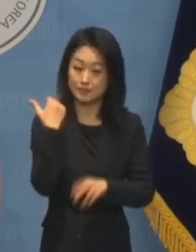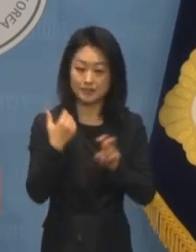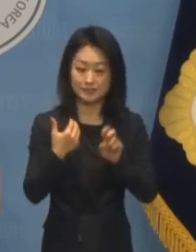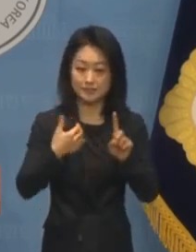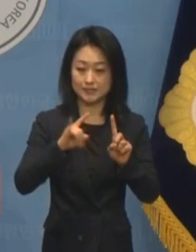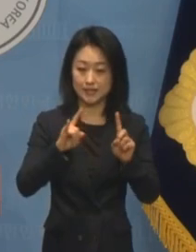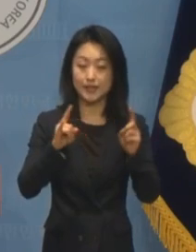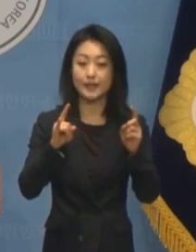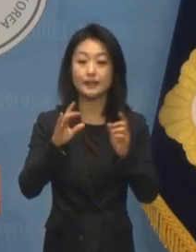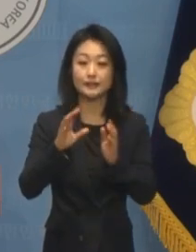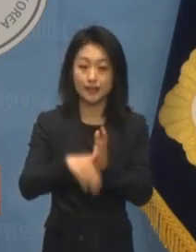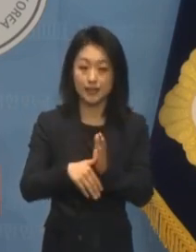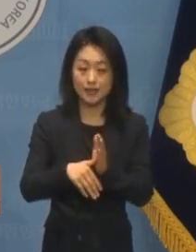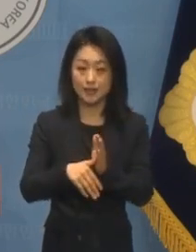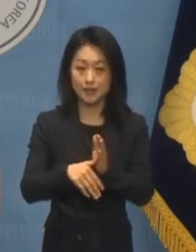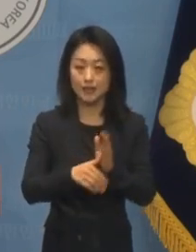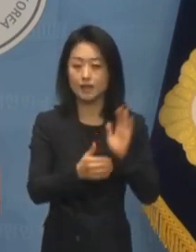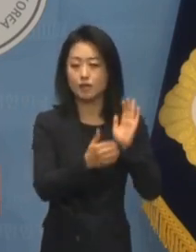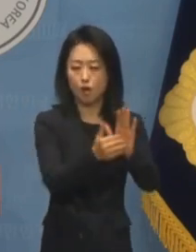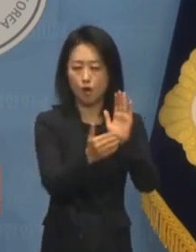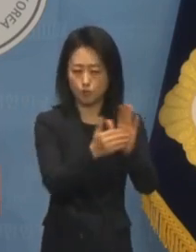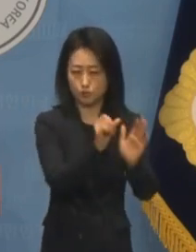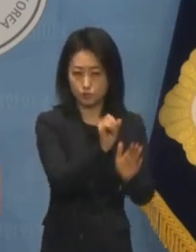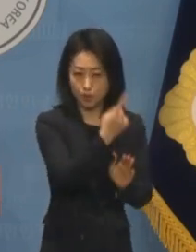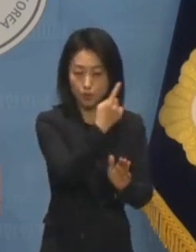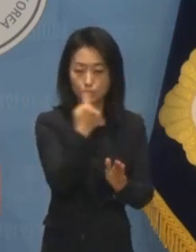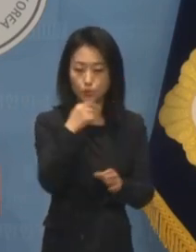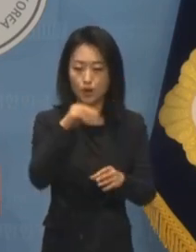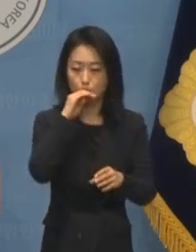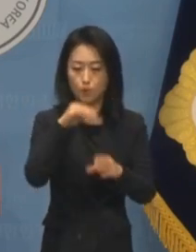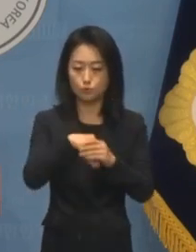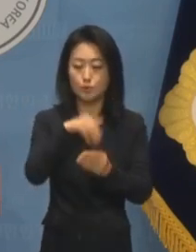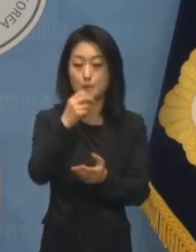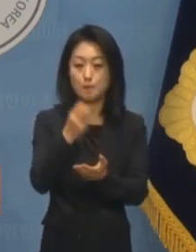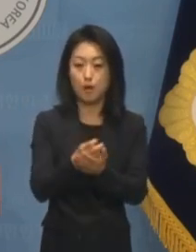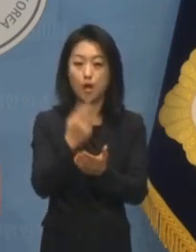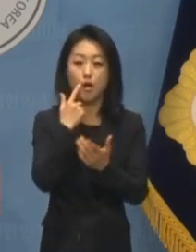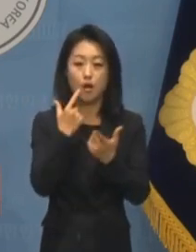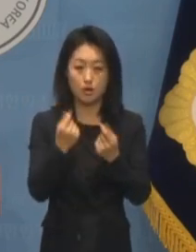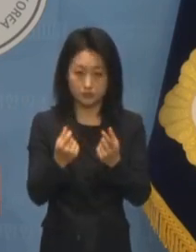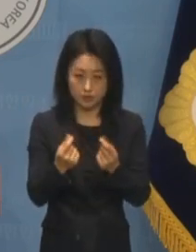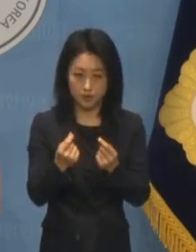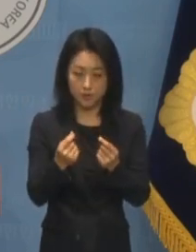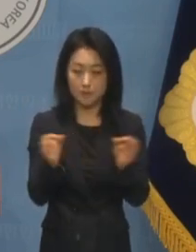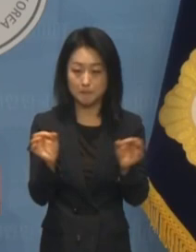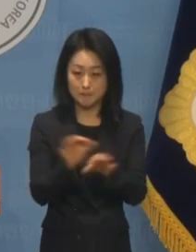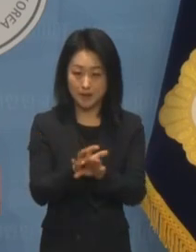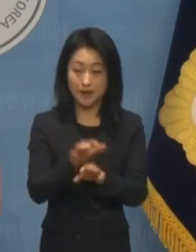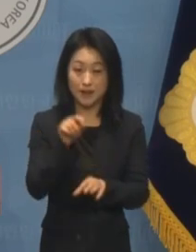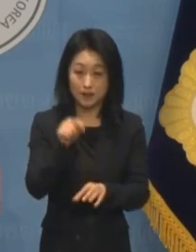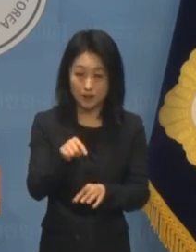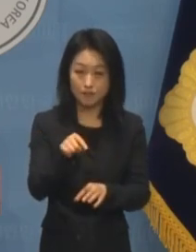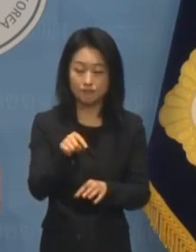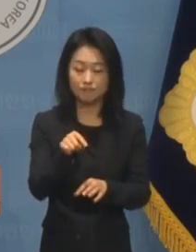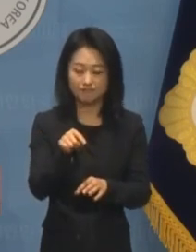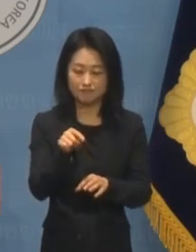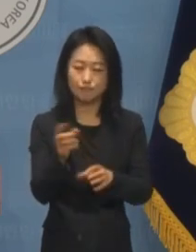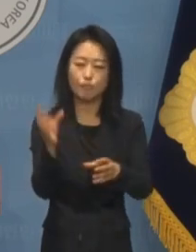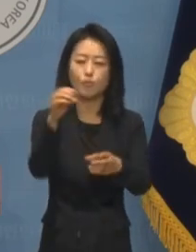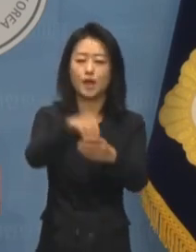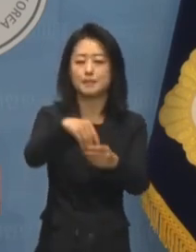대통령의 무도한 거부권 남발로 무참히 사라진 법안들이 모두 포함되지 못한 것은